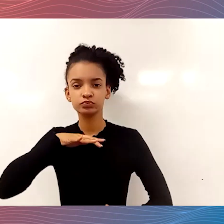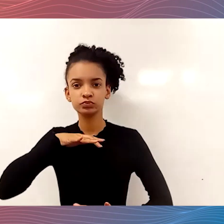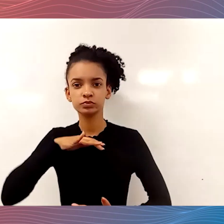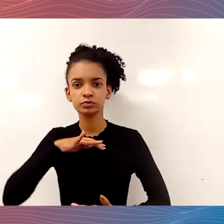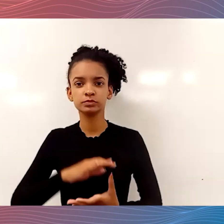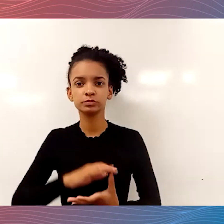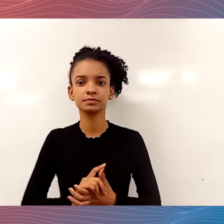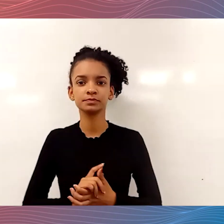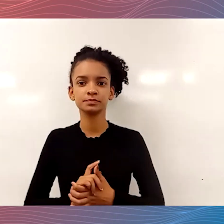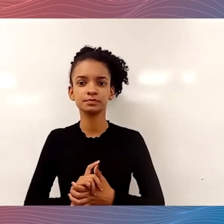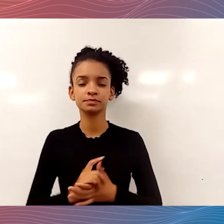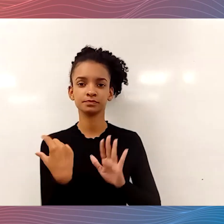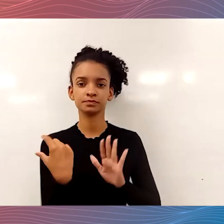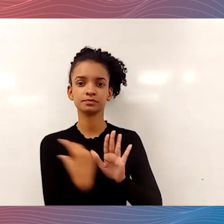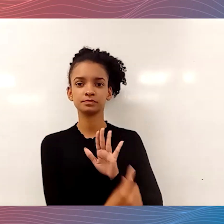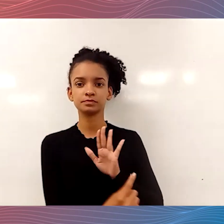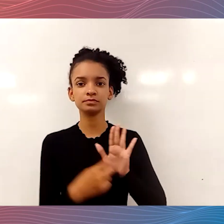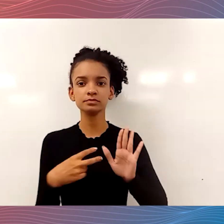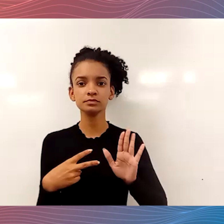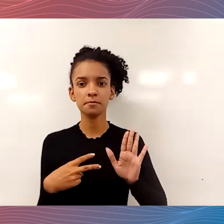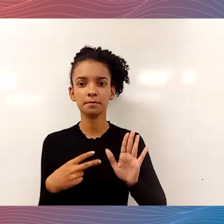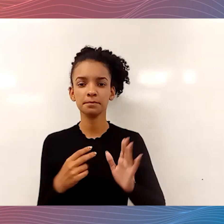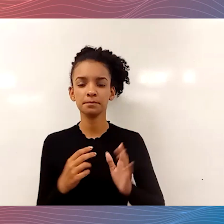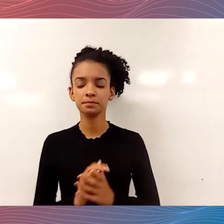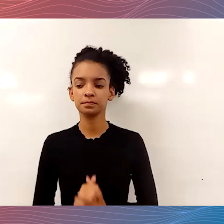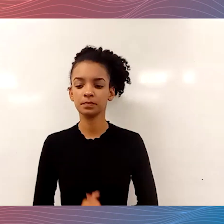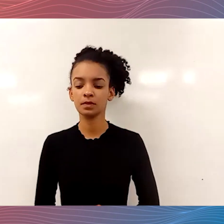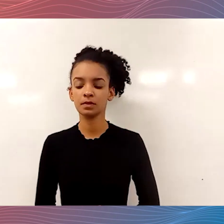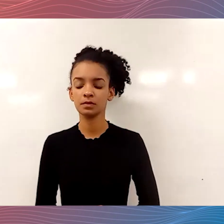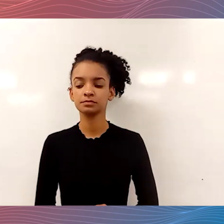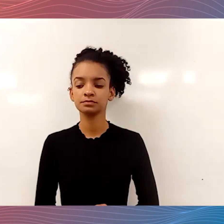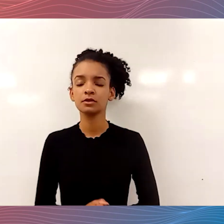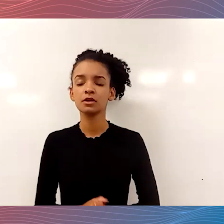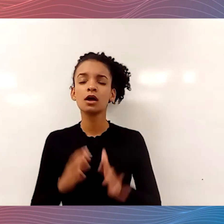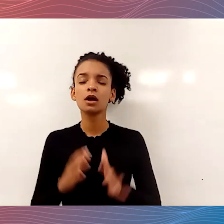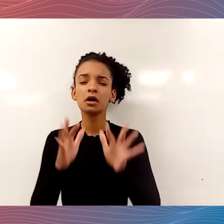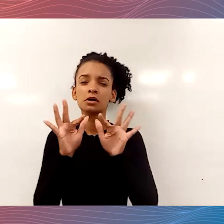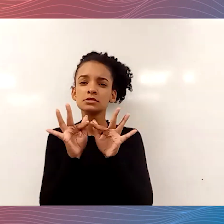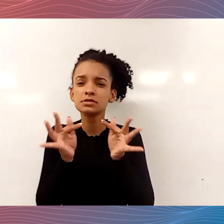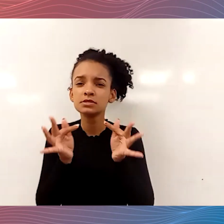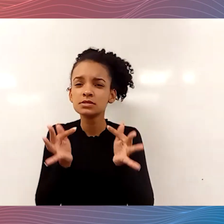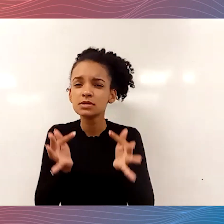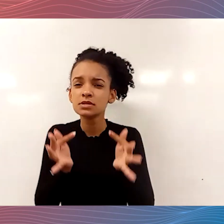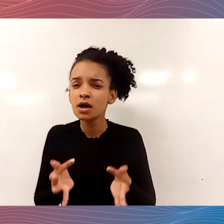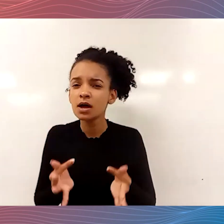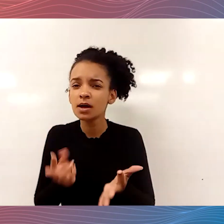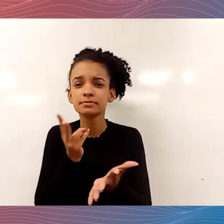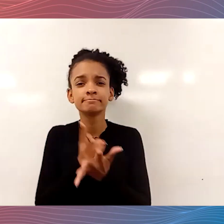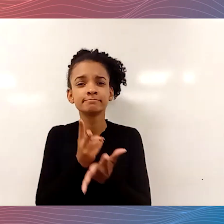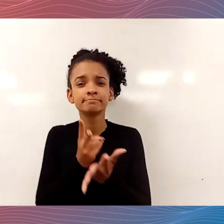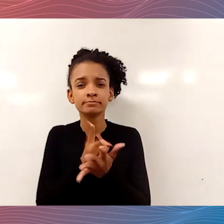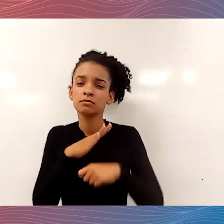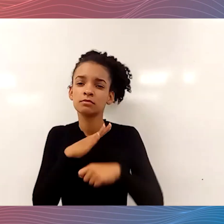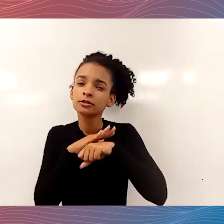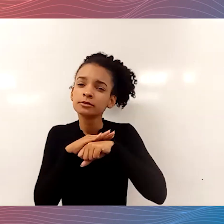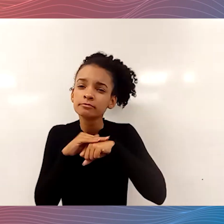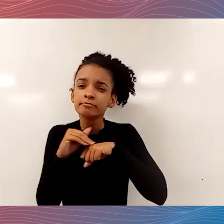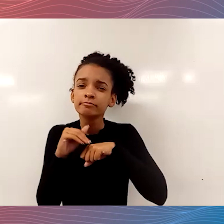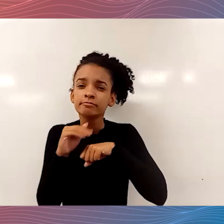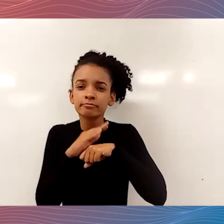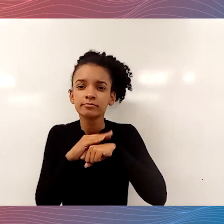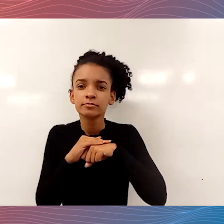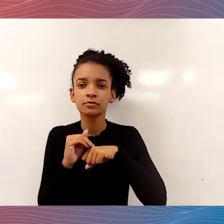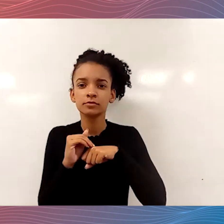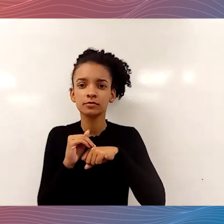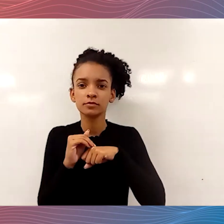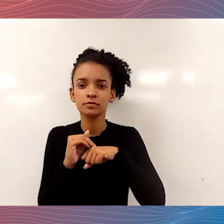2: com toda humildade e mansidão. Quer dizer, não estamos falando de uma doutrina vazia.